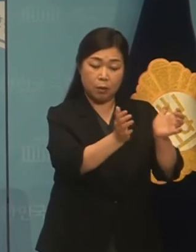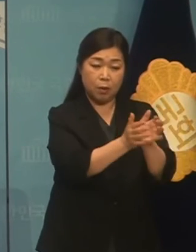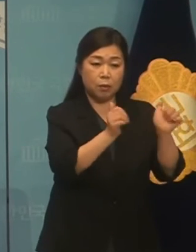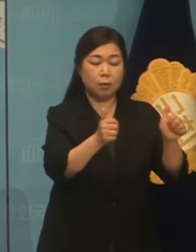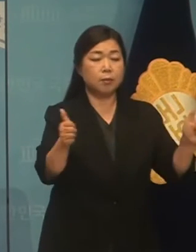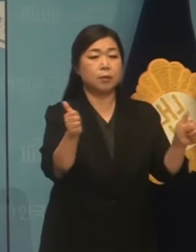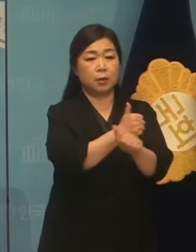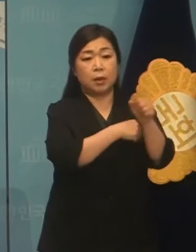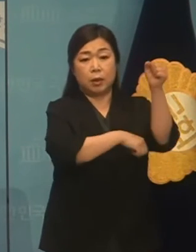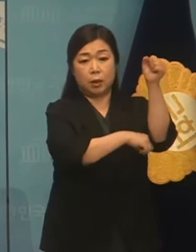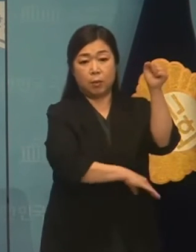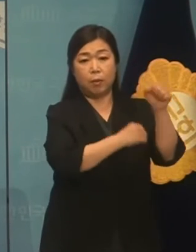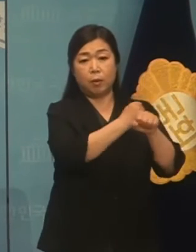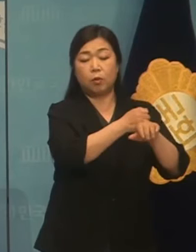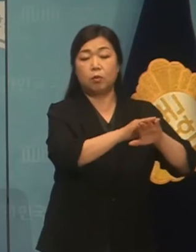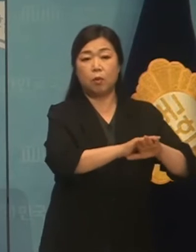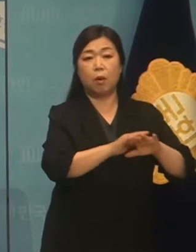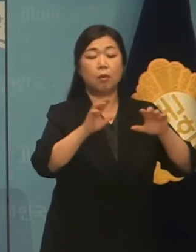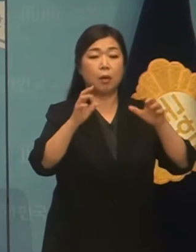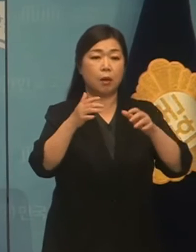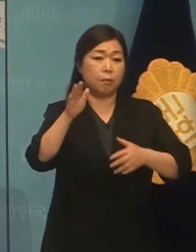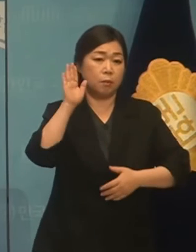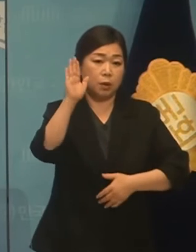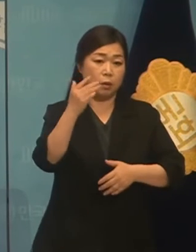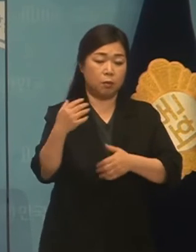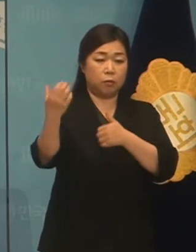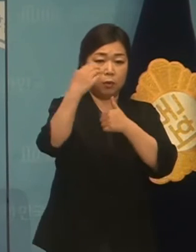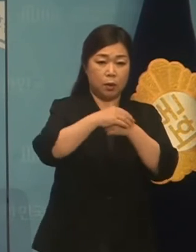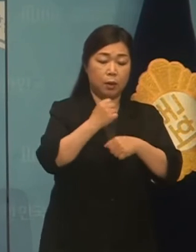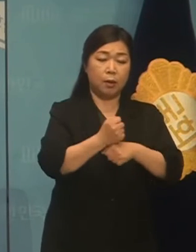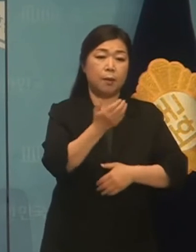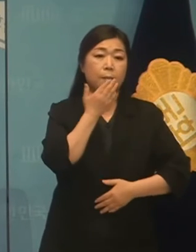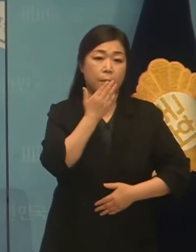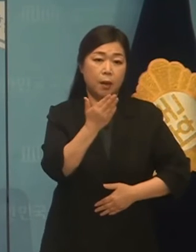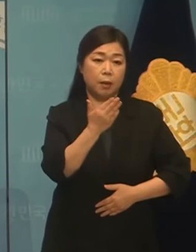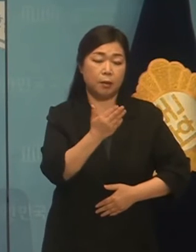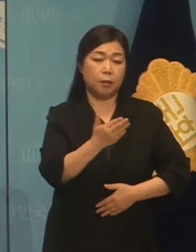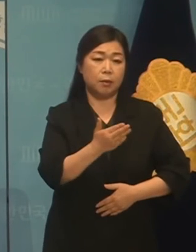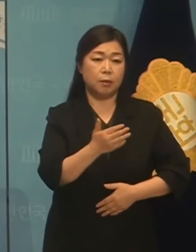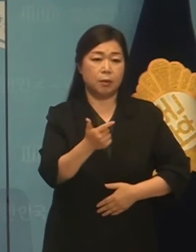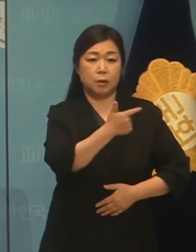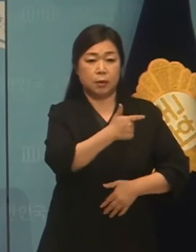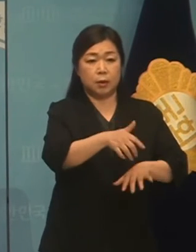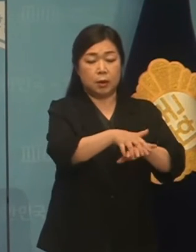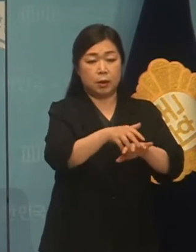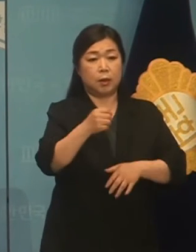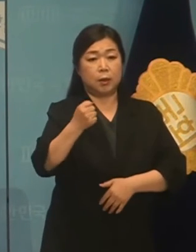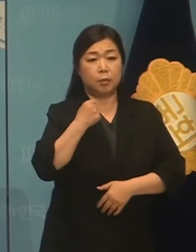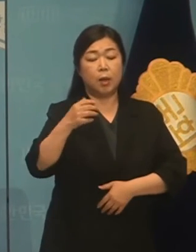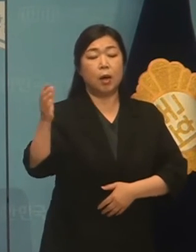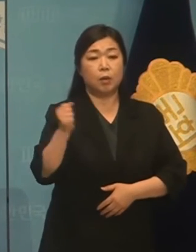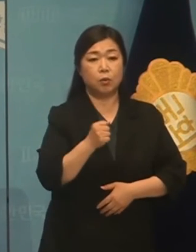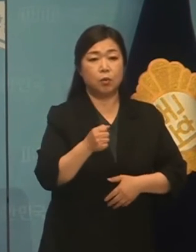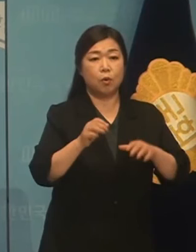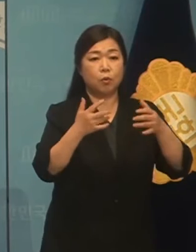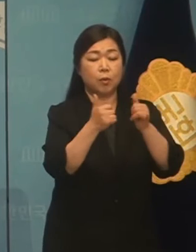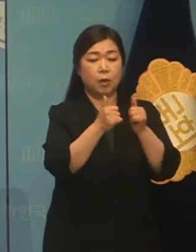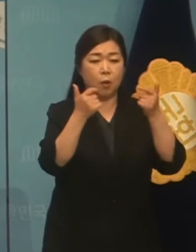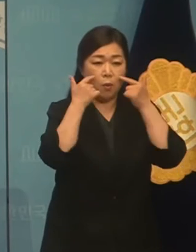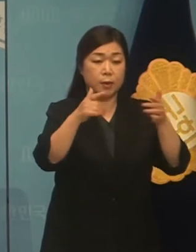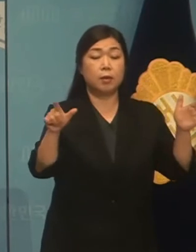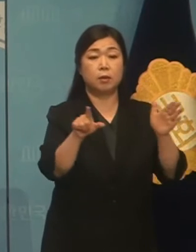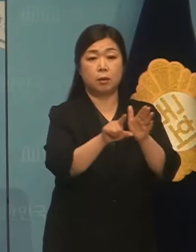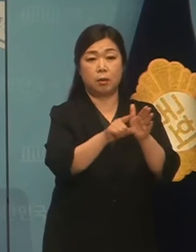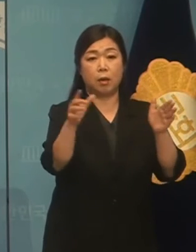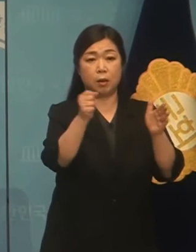심판의 플랫폼이 될 뿐 아니라 나라의 미래를 위탁받을 수 있는 수권대한 세력으로 국민의 확실한 신뢰를